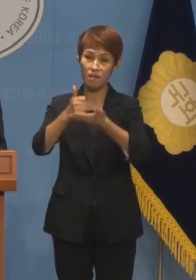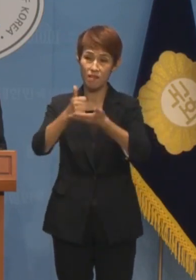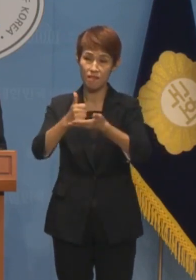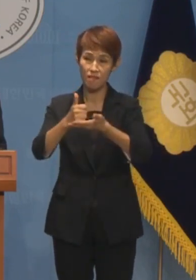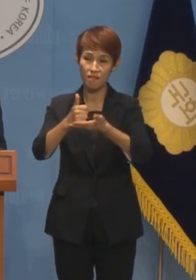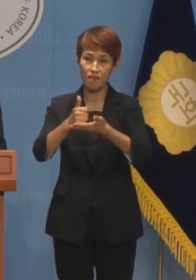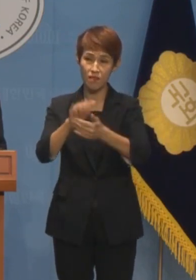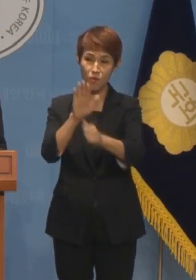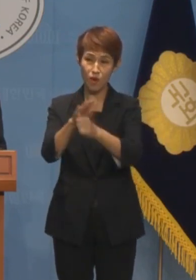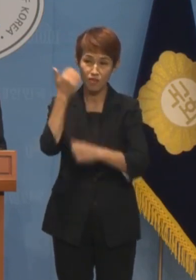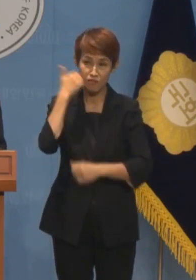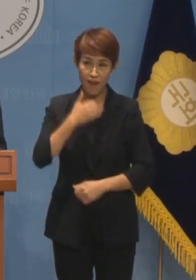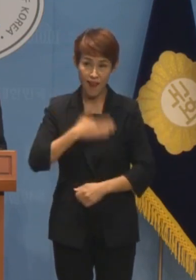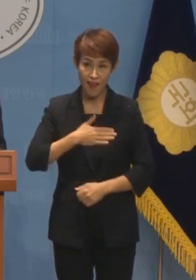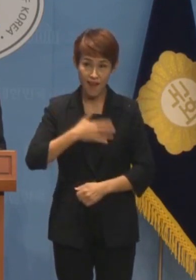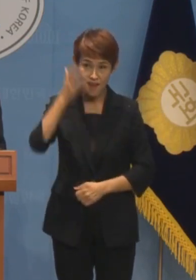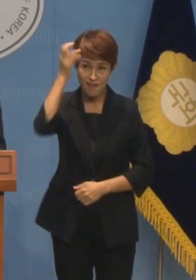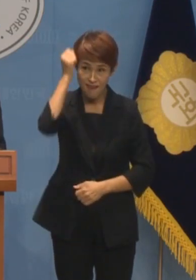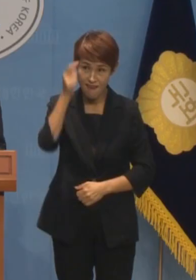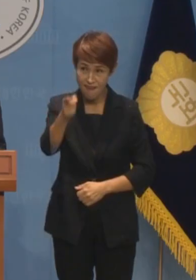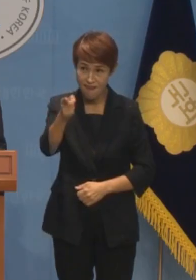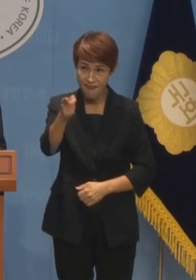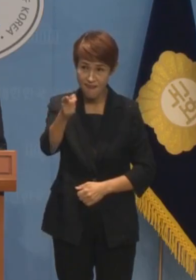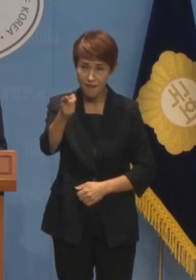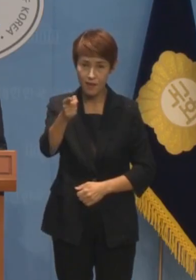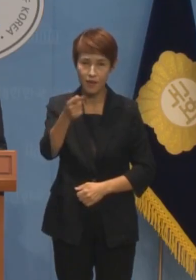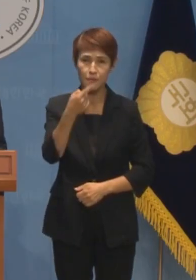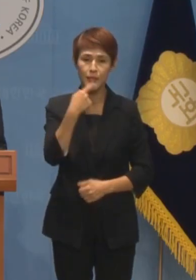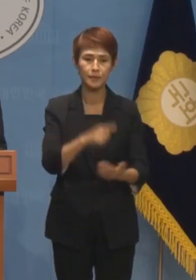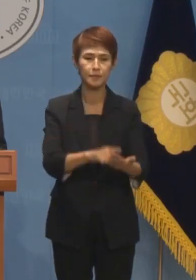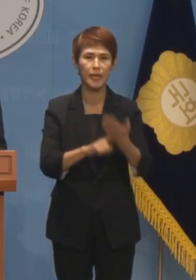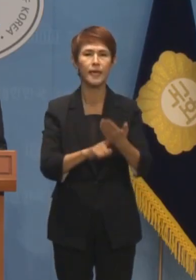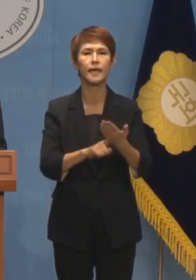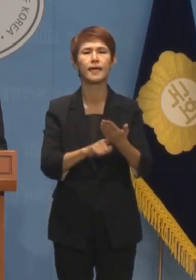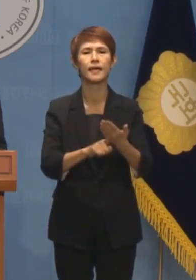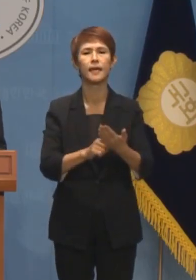거 아시죠? 라고 말했다는 증언도 나왔습니다.